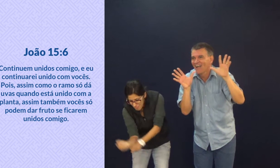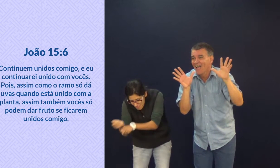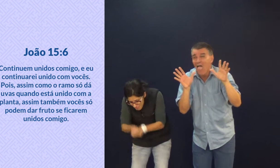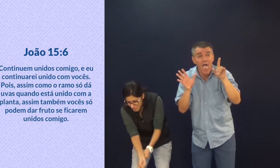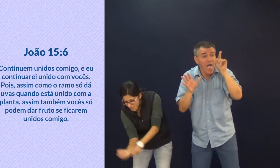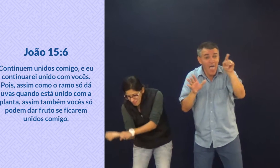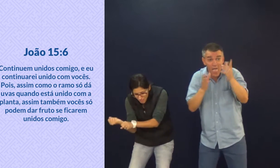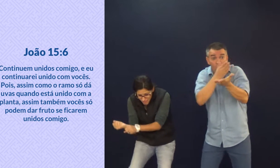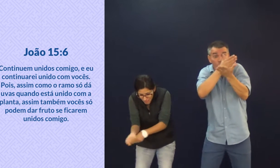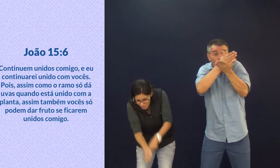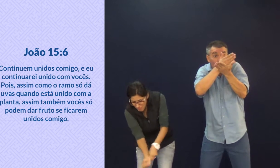entende